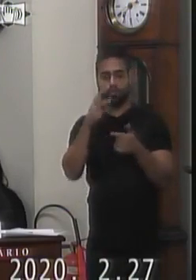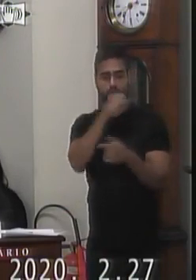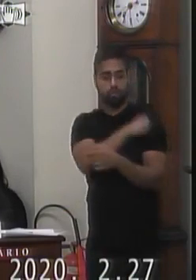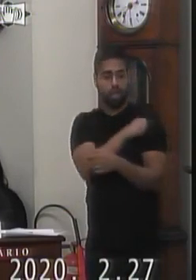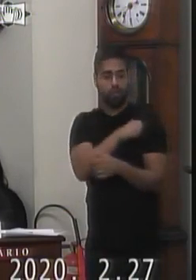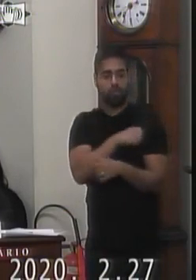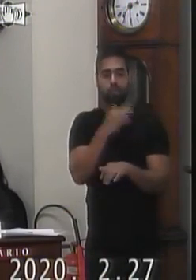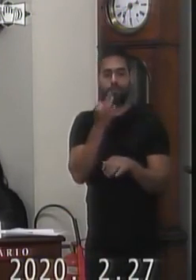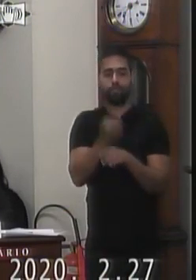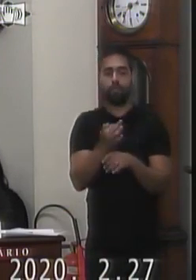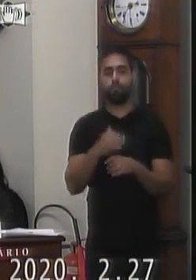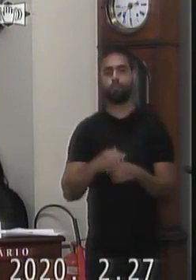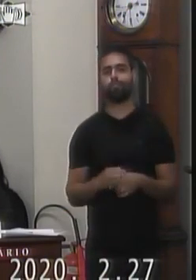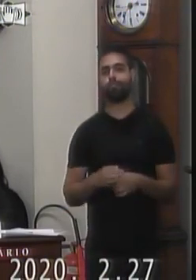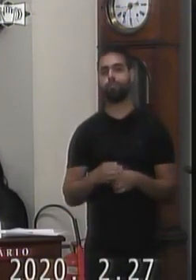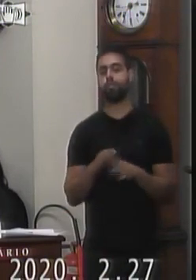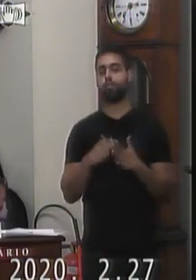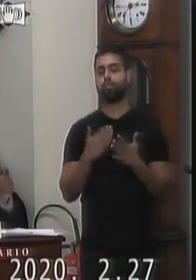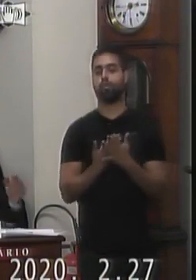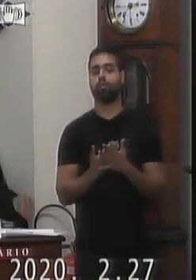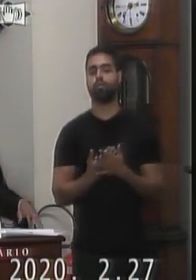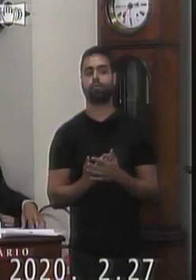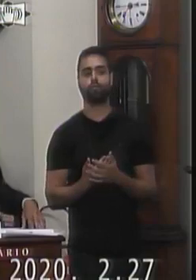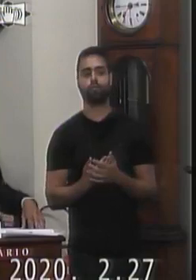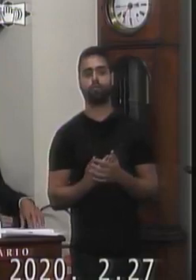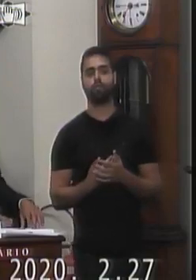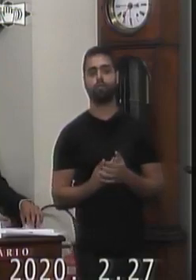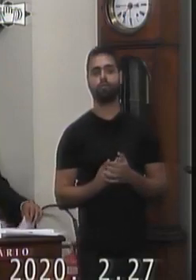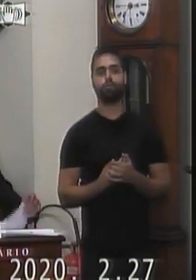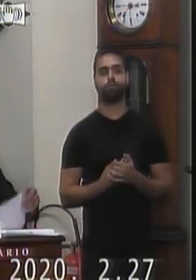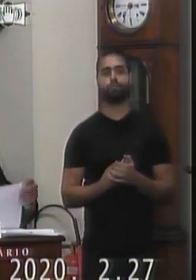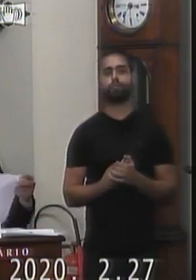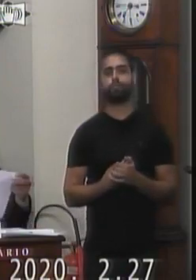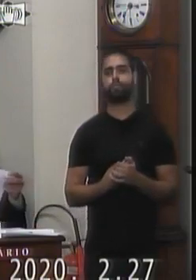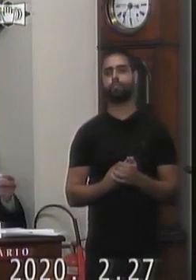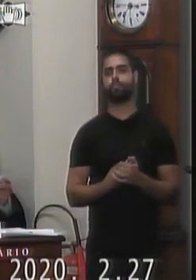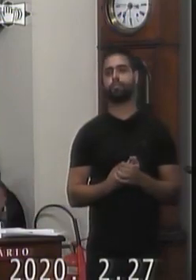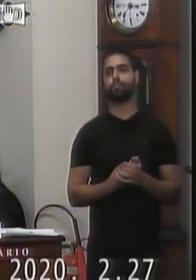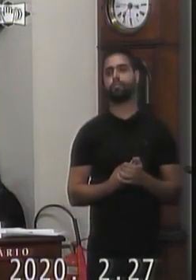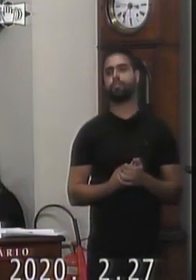qualidade do ensino das mesas. Sala de Sessões, 27 de fevereiro, vereadora Michele Cabral.